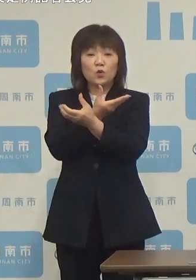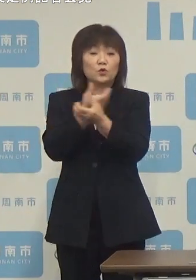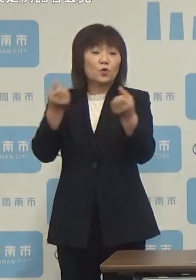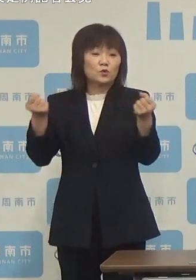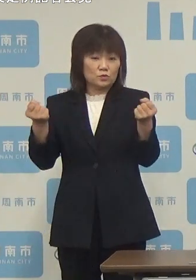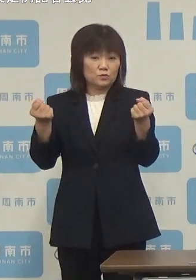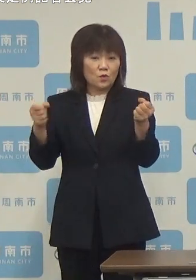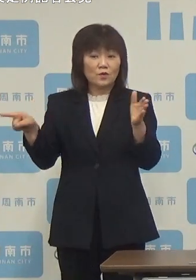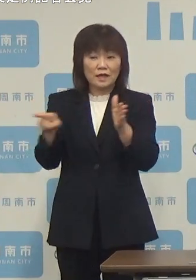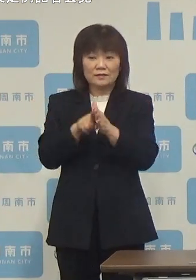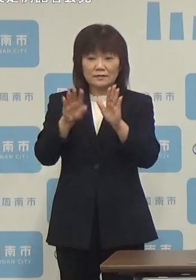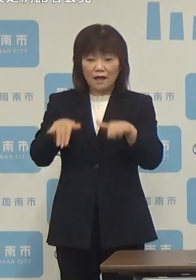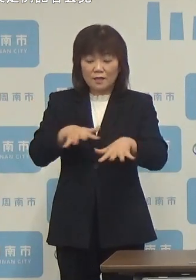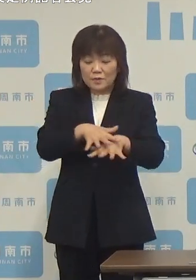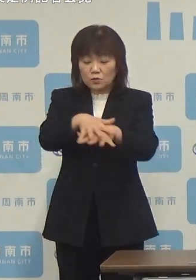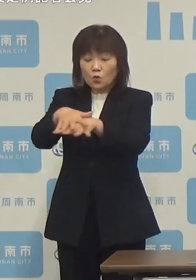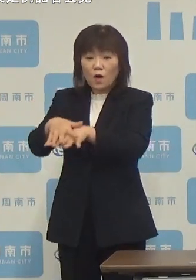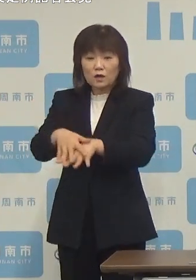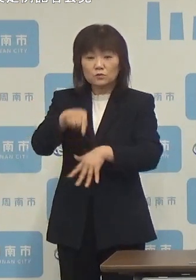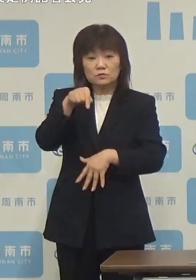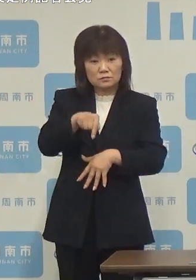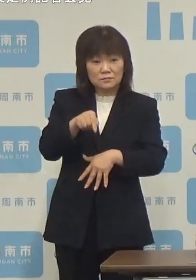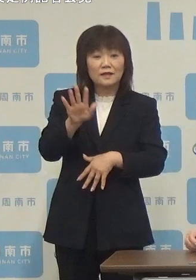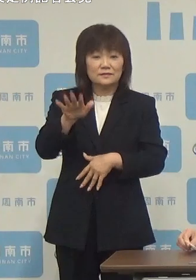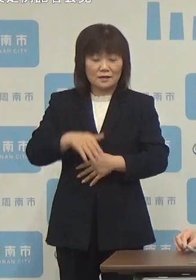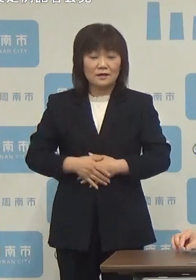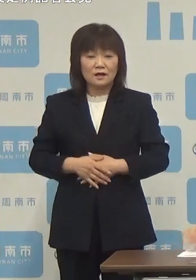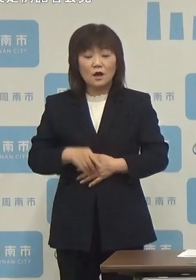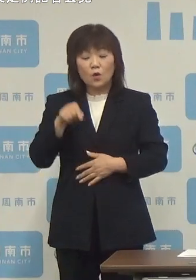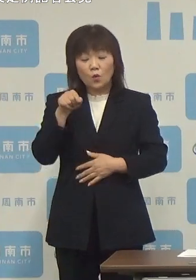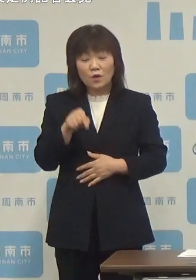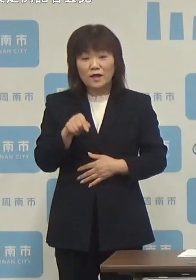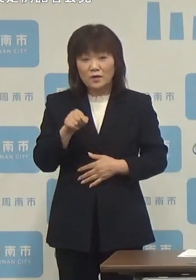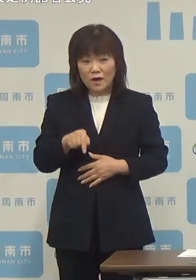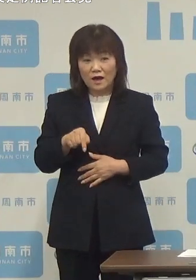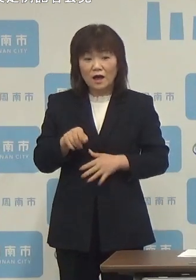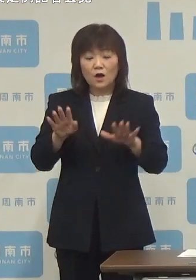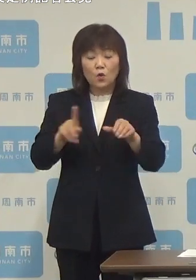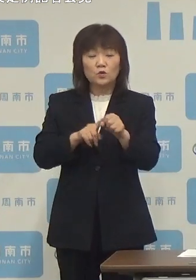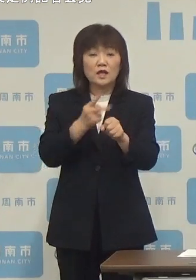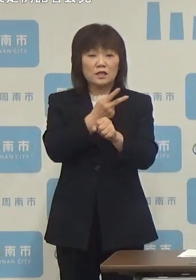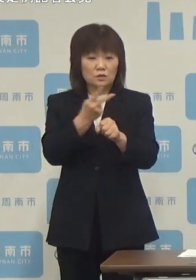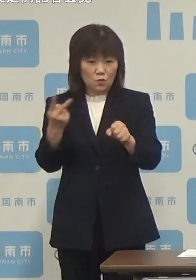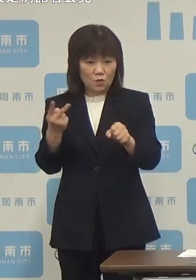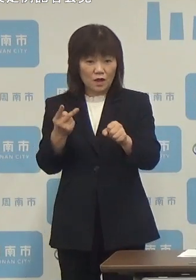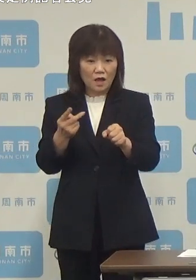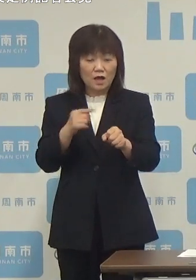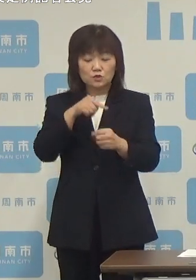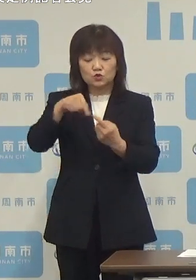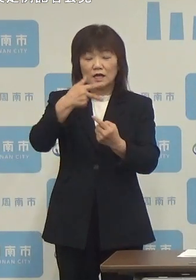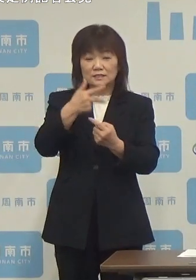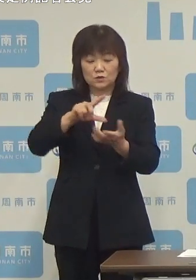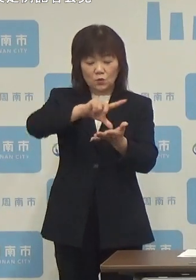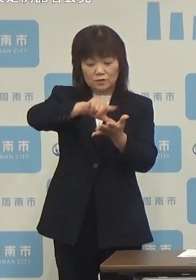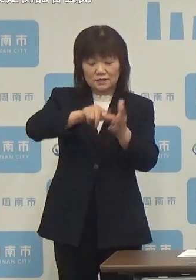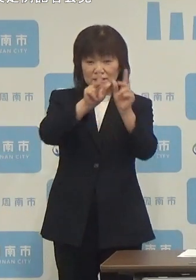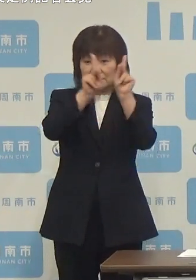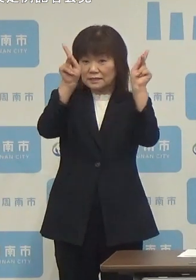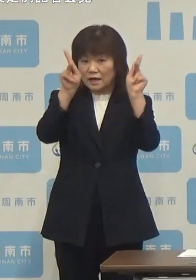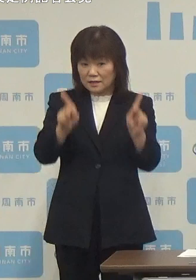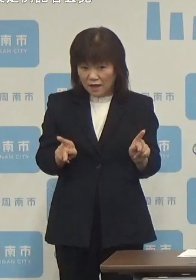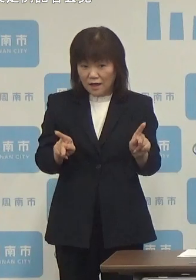を行ってきたネットワーク組織がありました。この組織で今年度から本市の地域課題